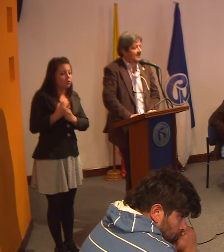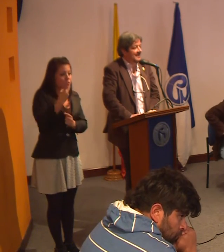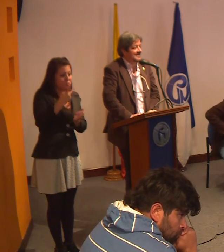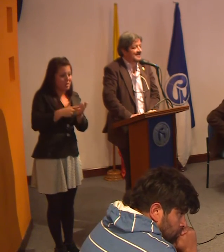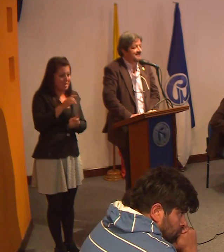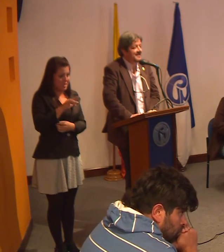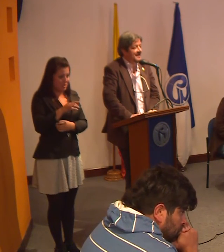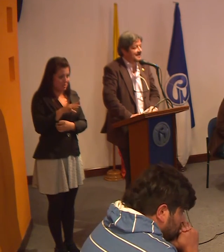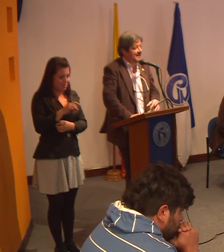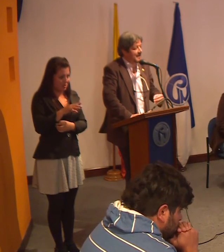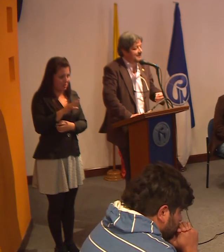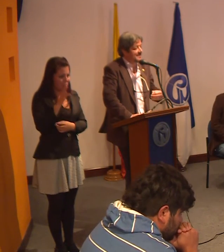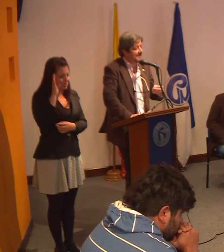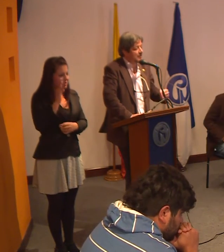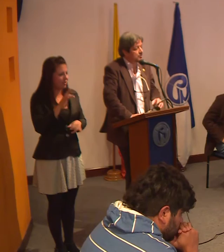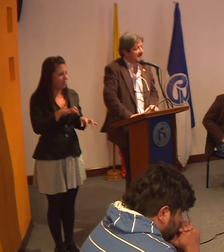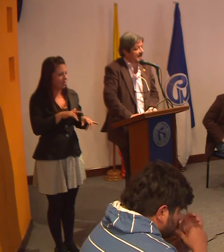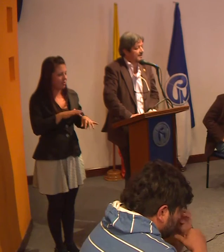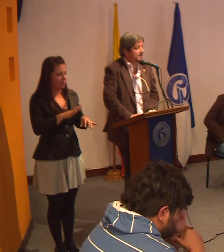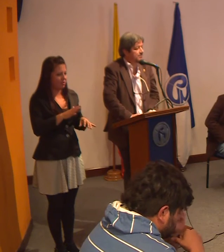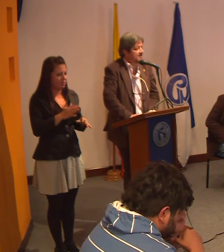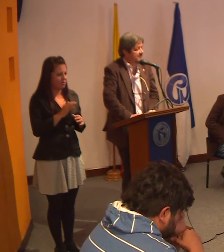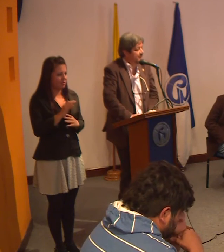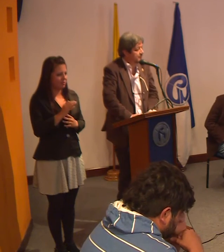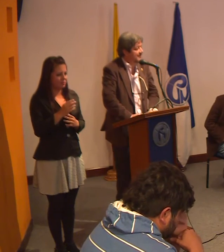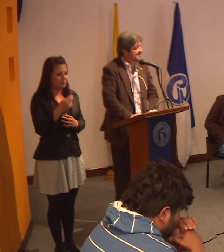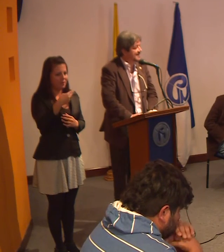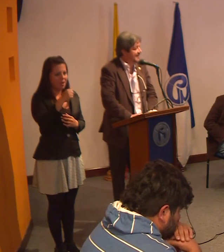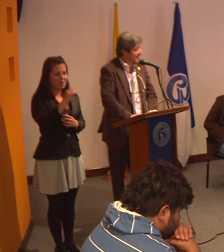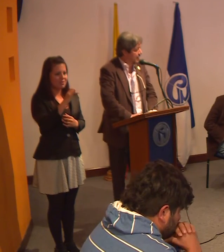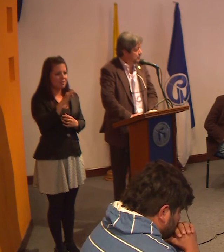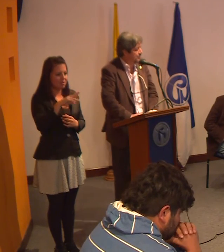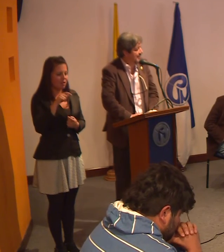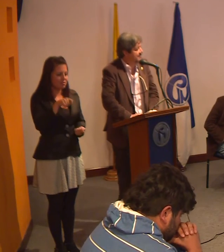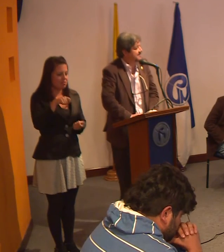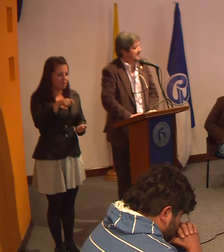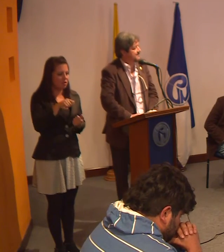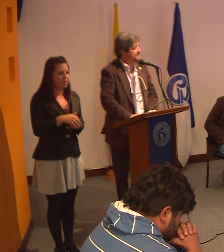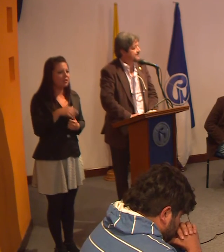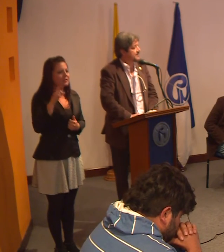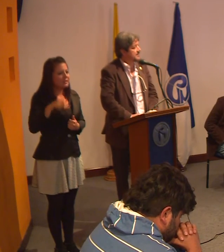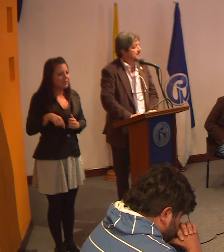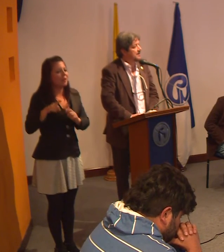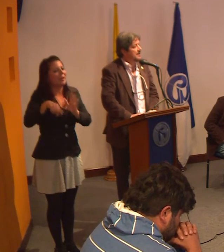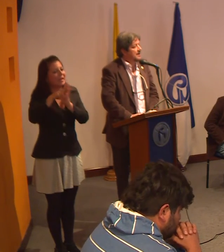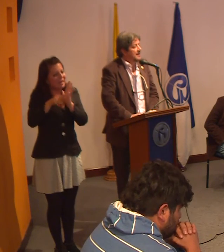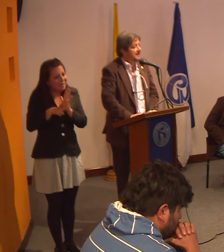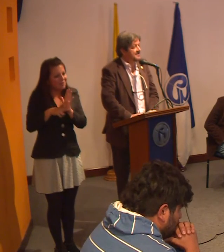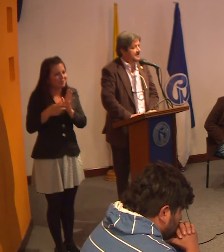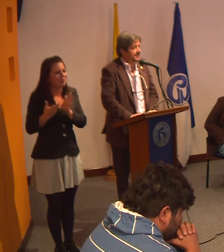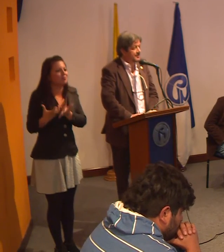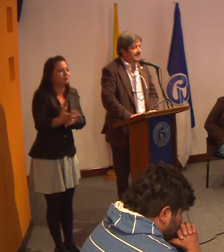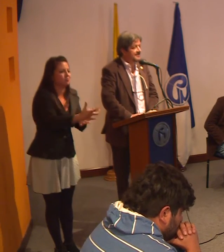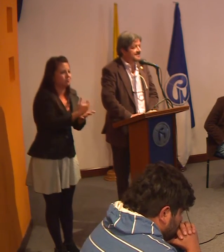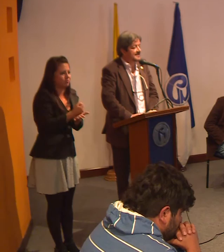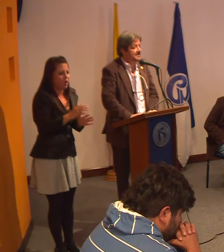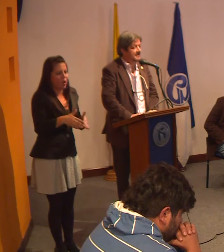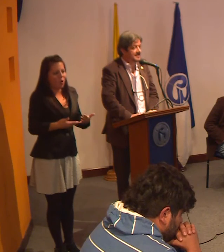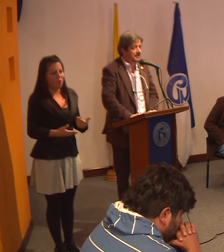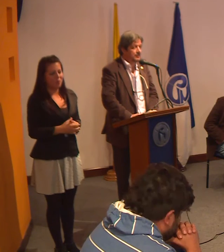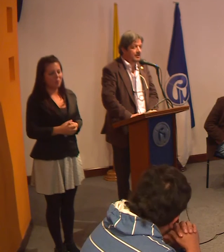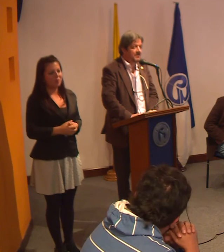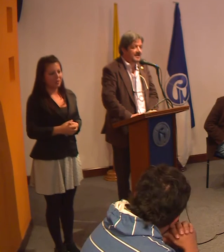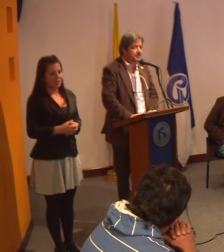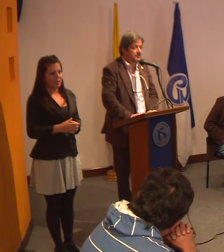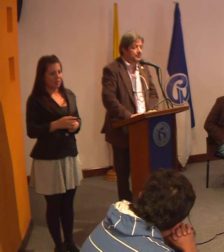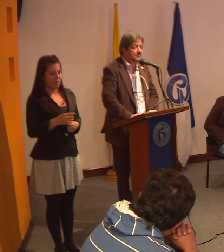Distrito debía reglamentar los mecanismos y formas de recaudo de la misma. La Vicerrectoría Administrativa